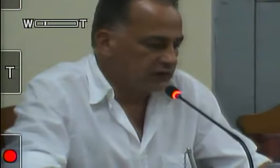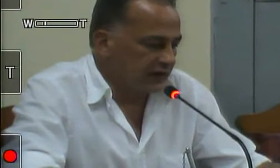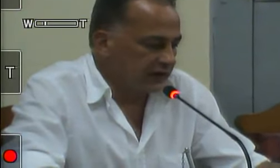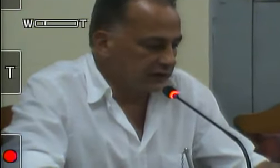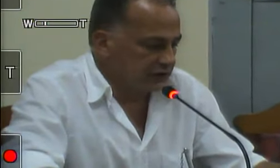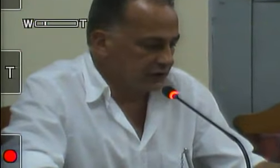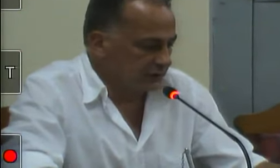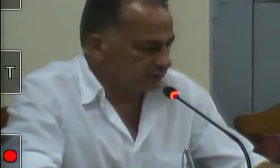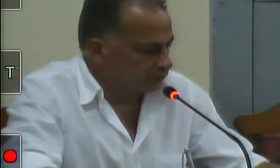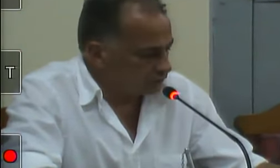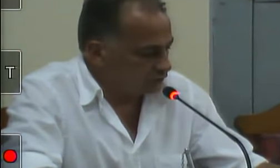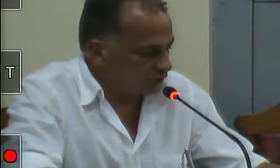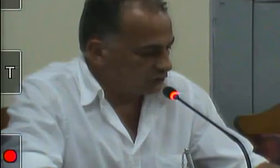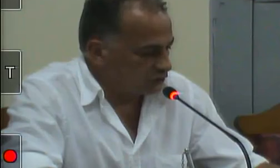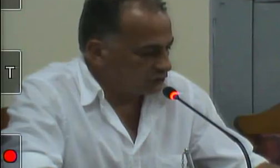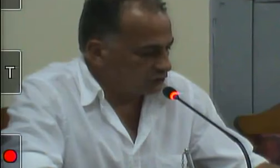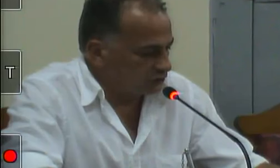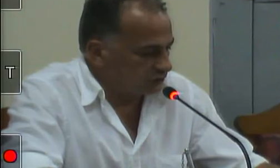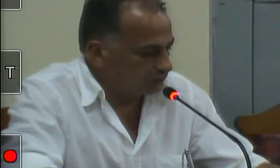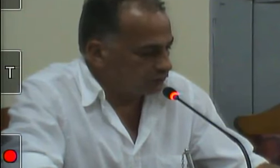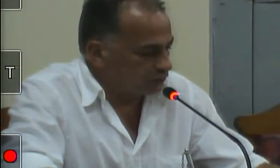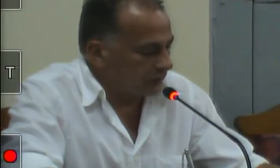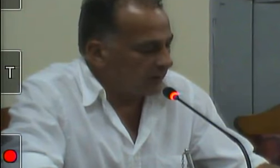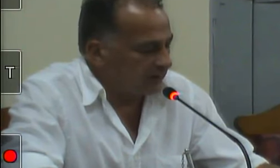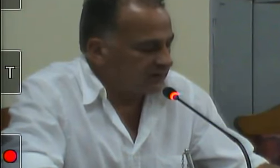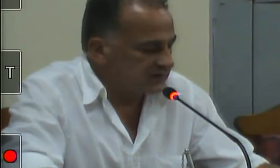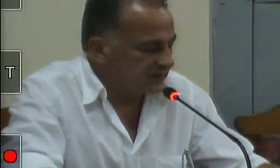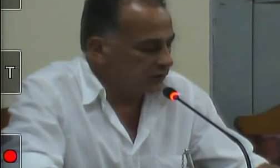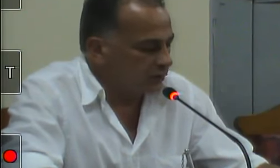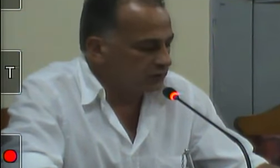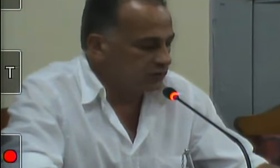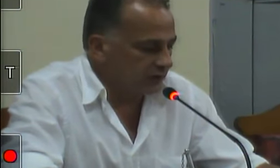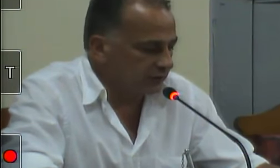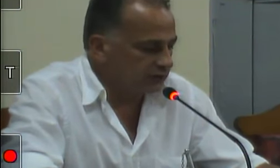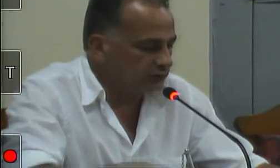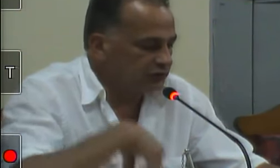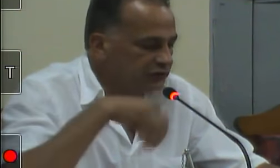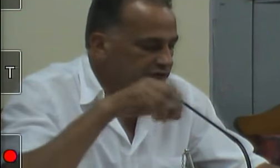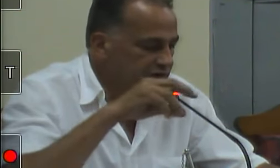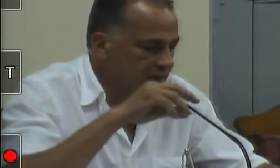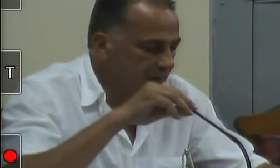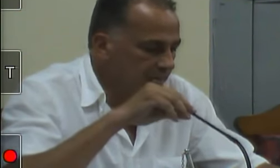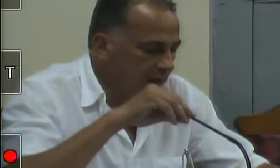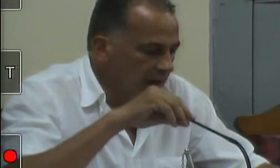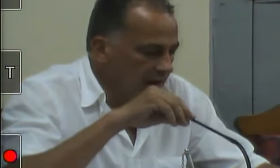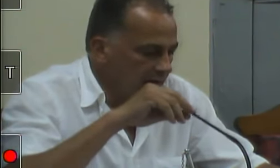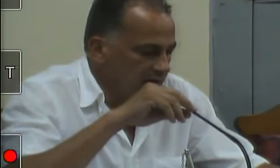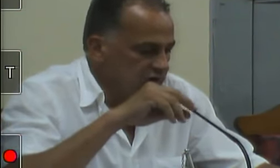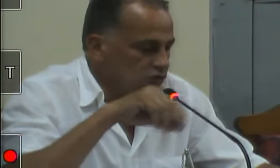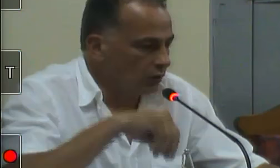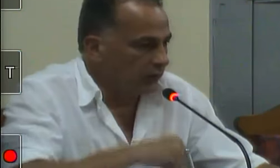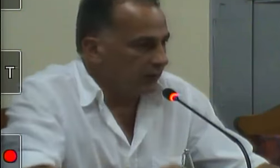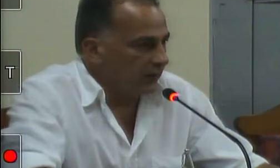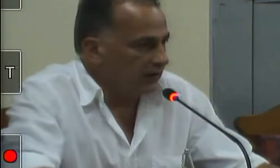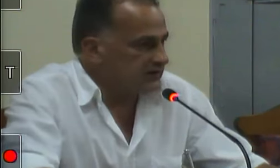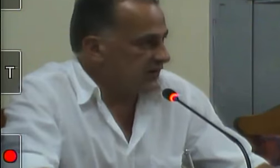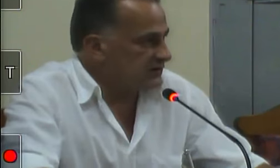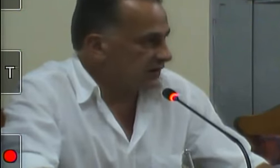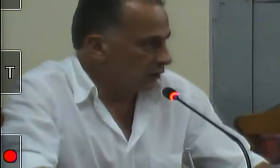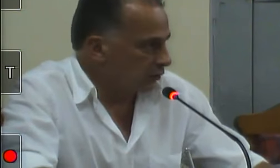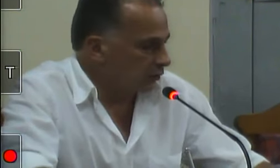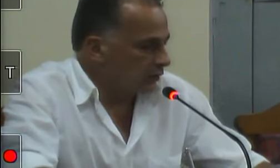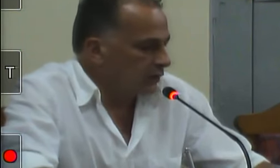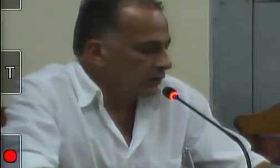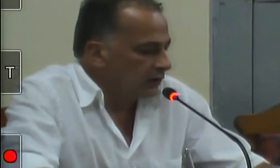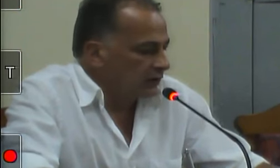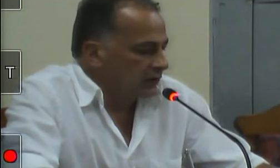Eu gostaria de chamar a atenção, como a senhora mesmo disse, sobre a